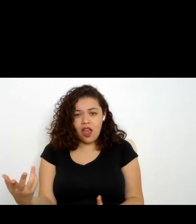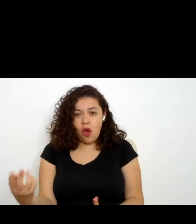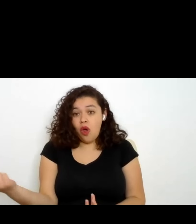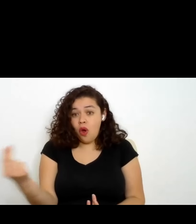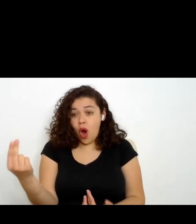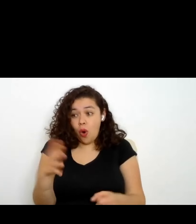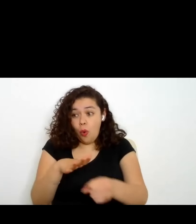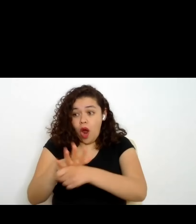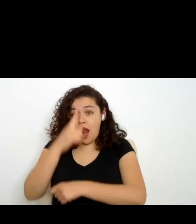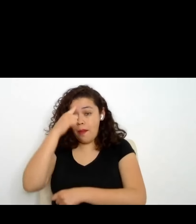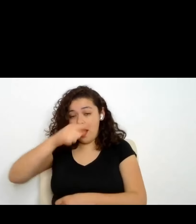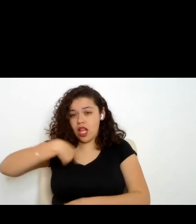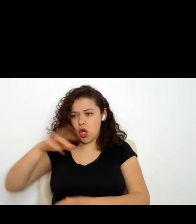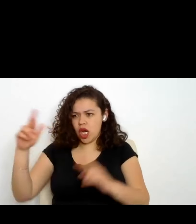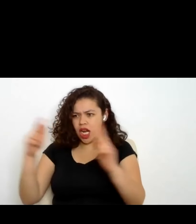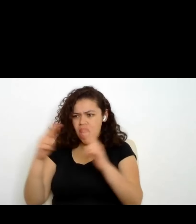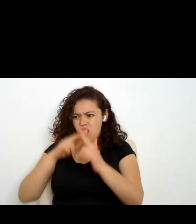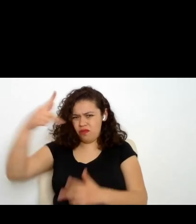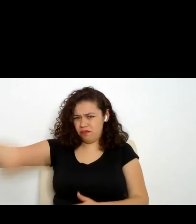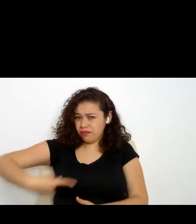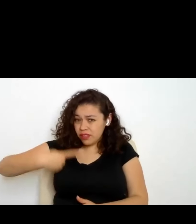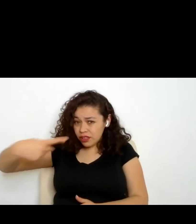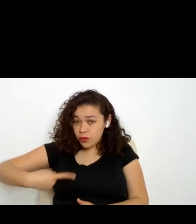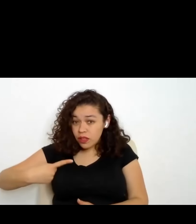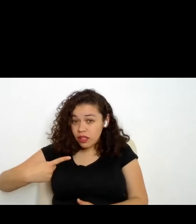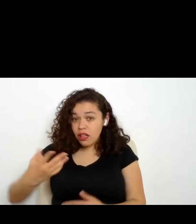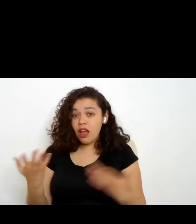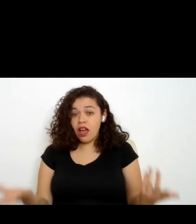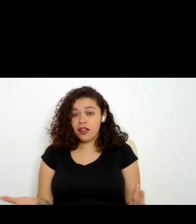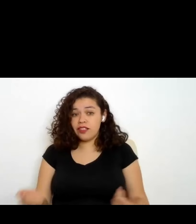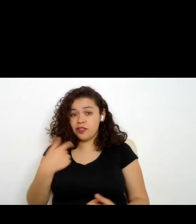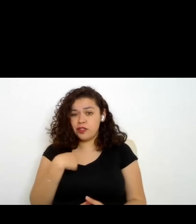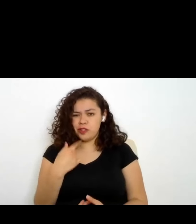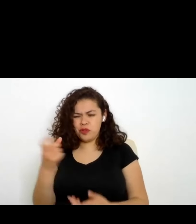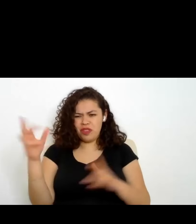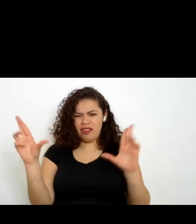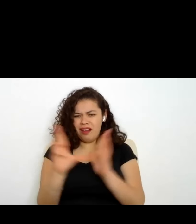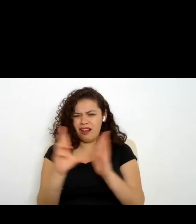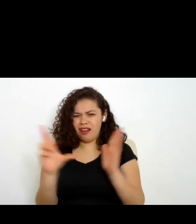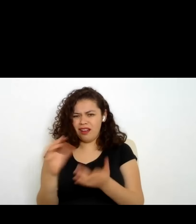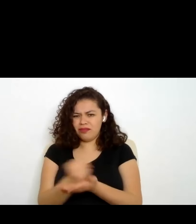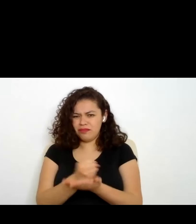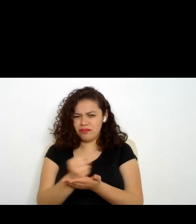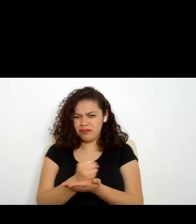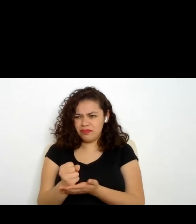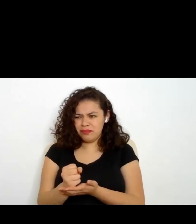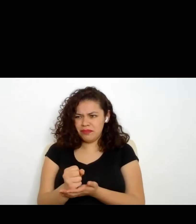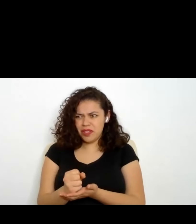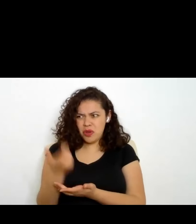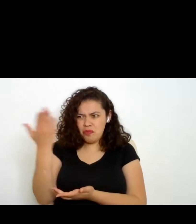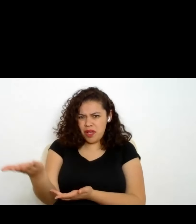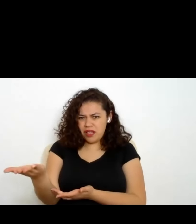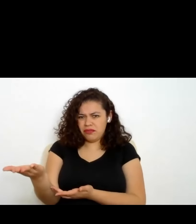hay de que me pidas mi religión cuando yo lo que voy a hacer es pedir una tarjeta de crédito? O sea, que si